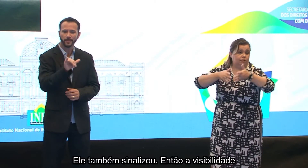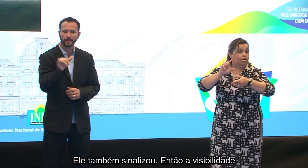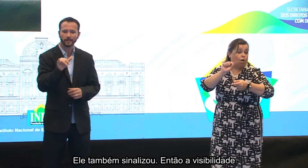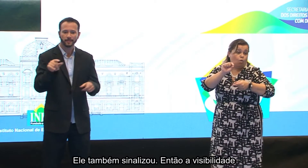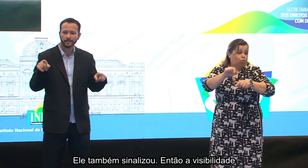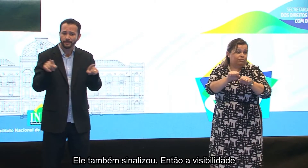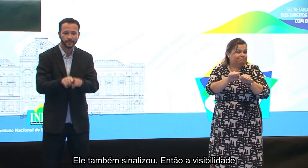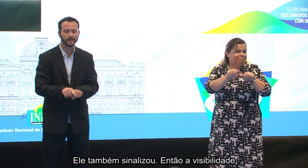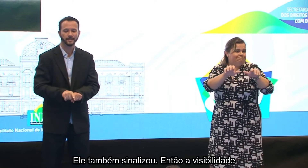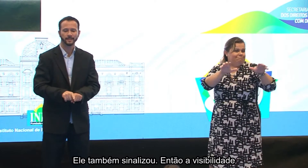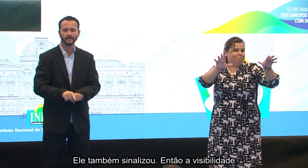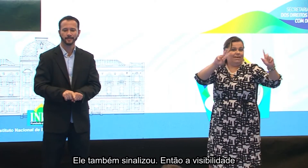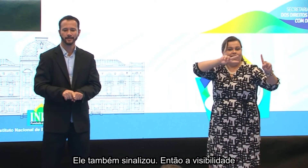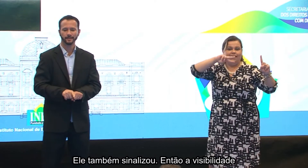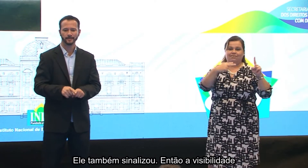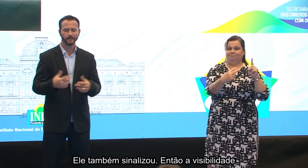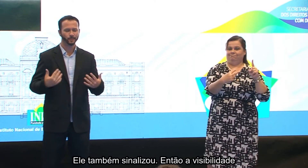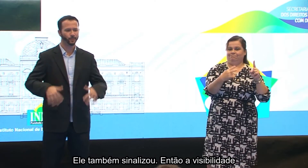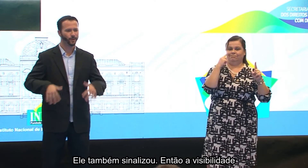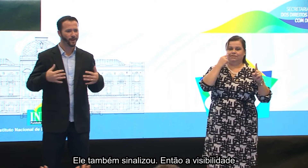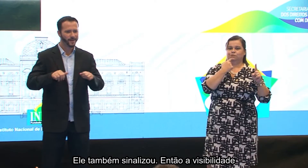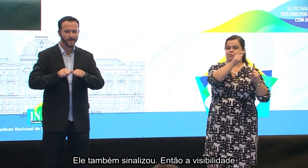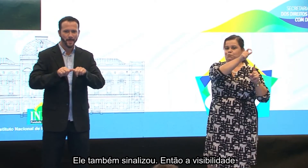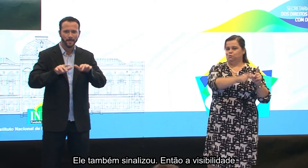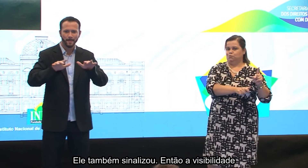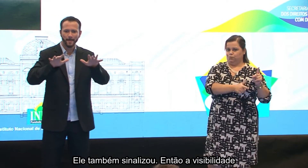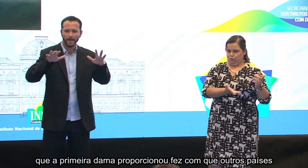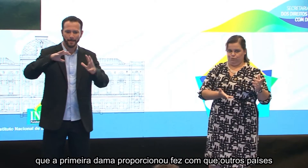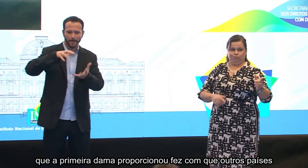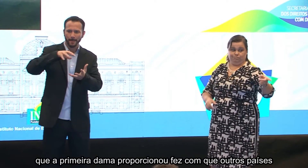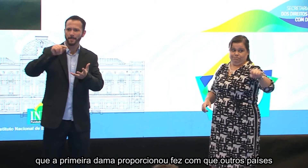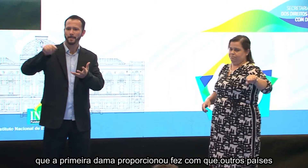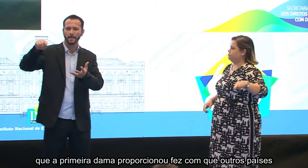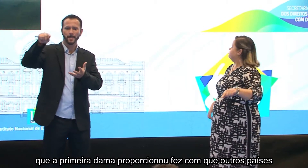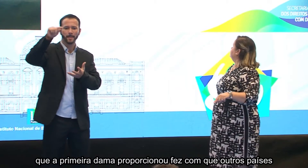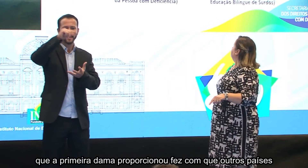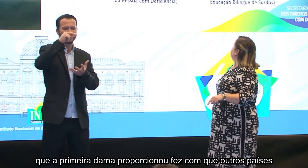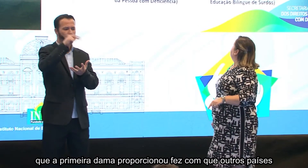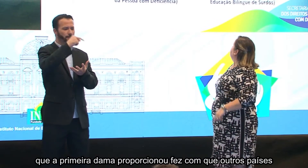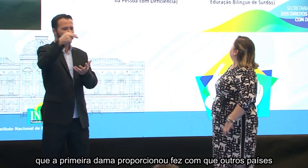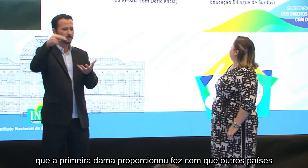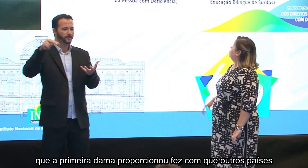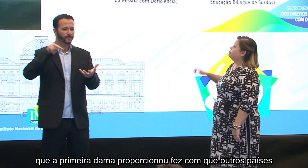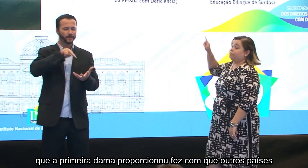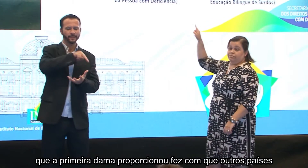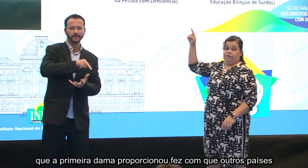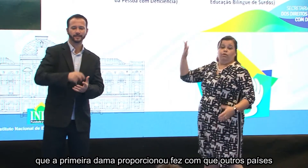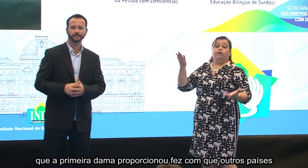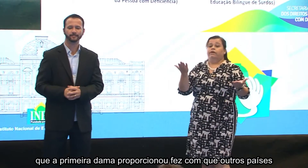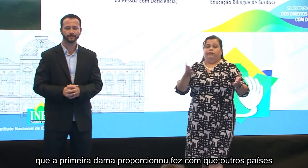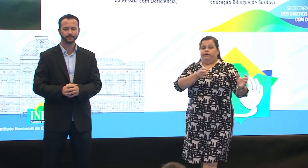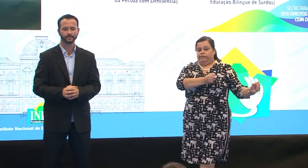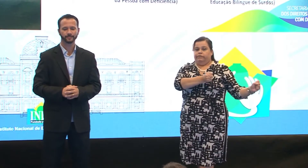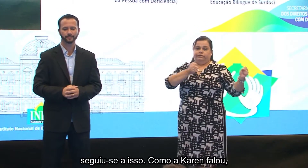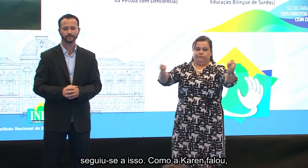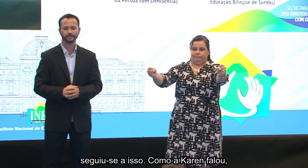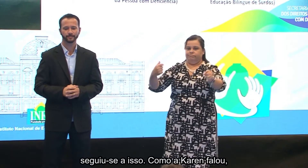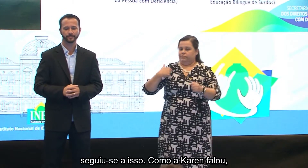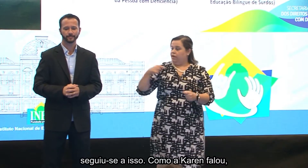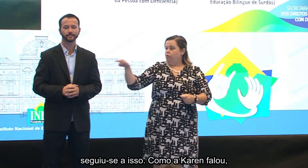Ele também sinalizou. Então, a visibilidade que a primeira-dama proporcionou fez com que outros países seguissem